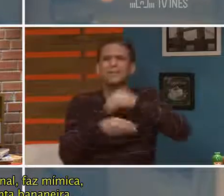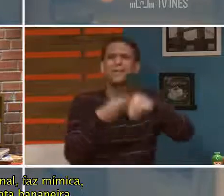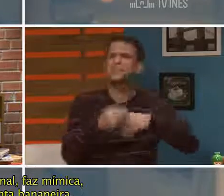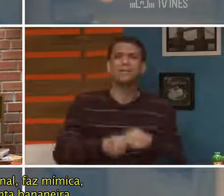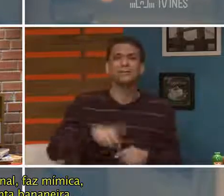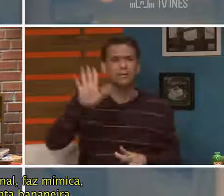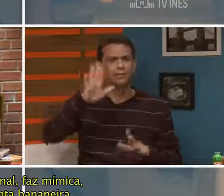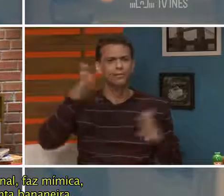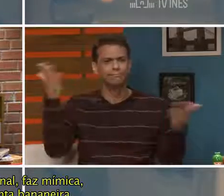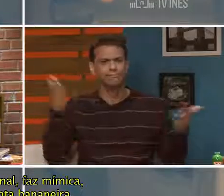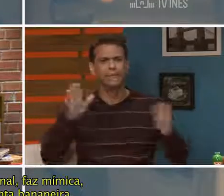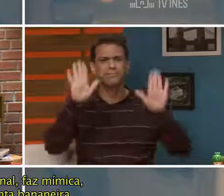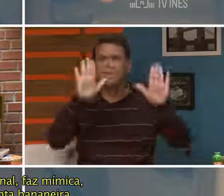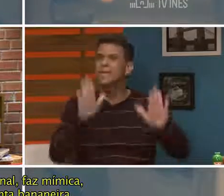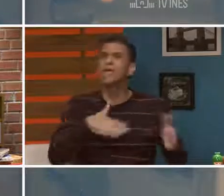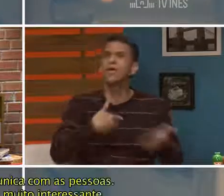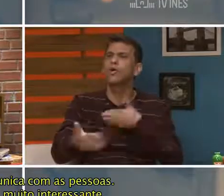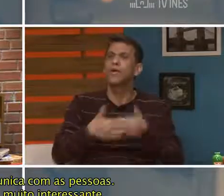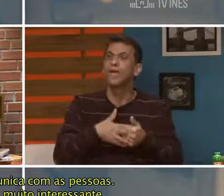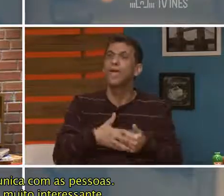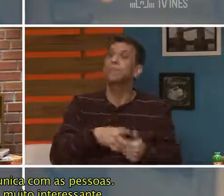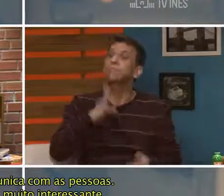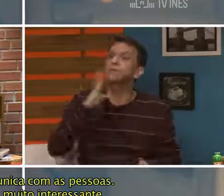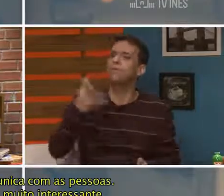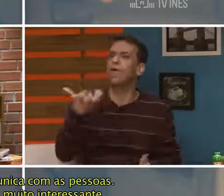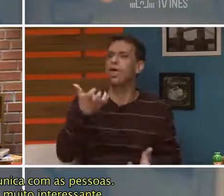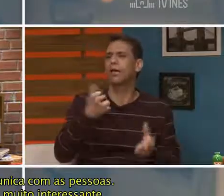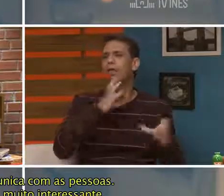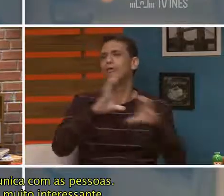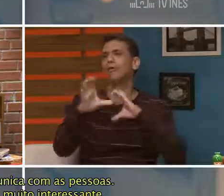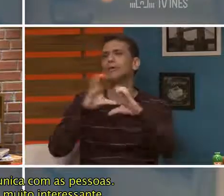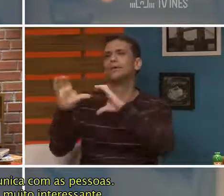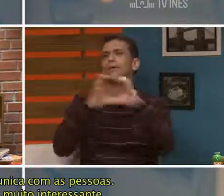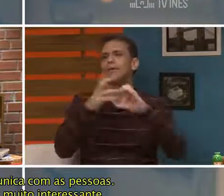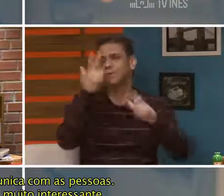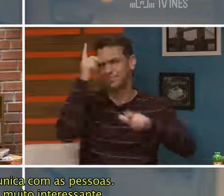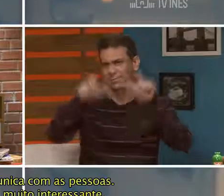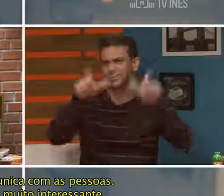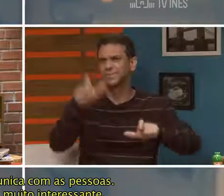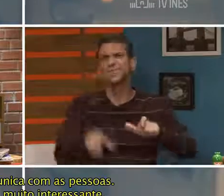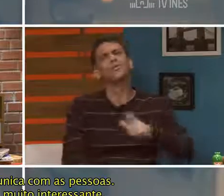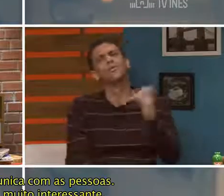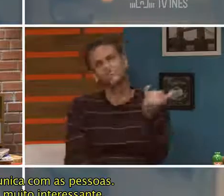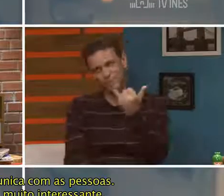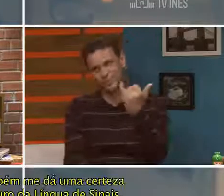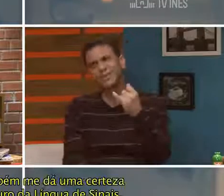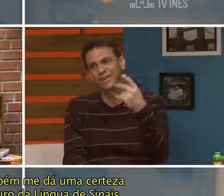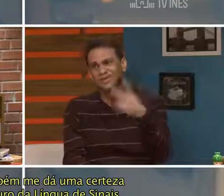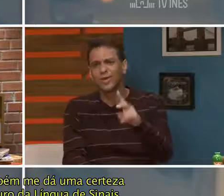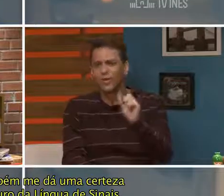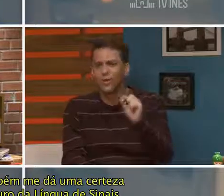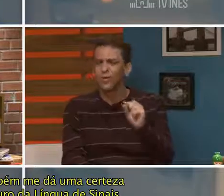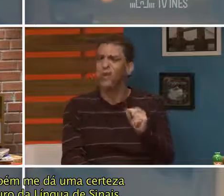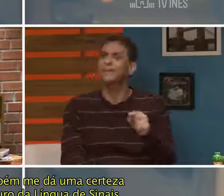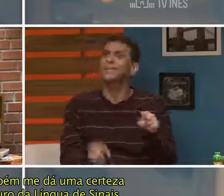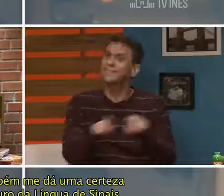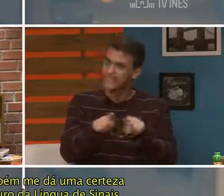faz mímica, ele planta bananeira. Ele se comunica com as pessoas, né? Então, isso aí foi muito interessante. E isso aí